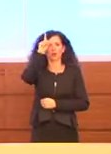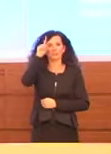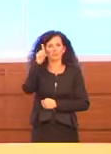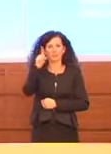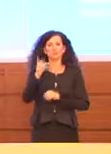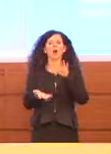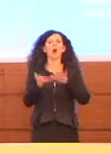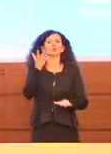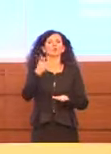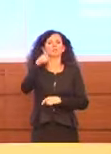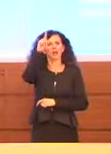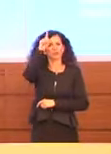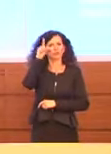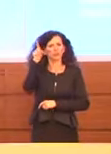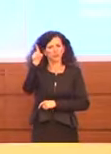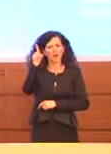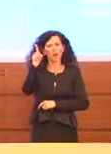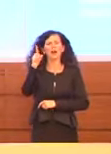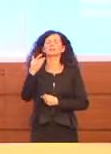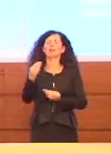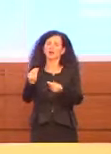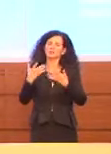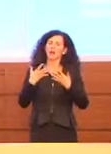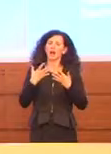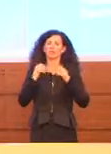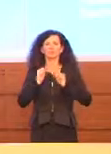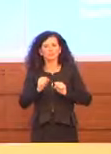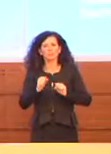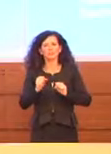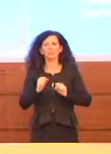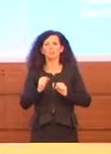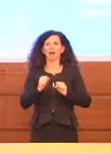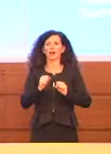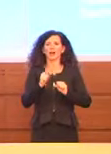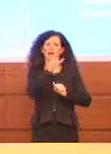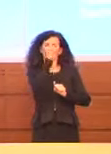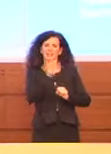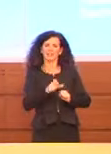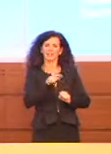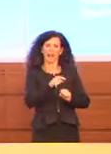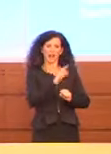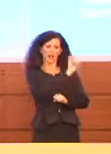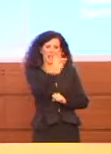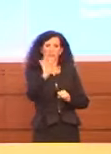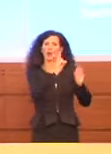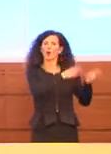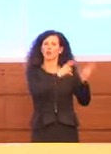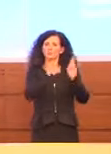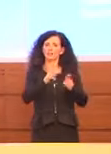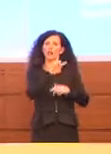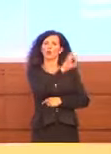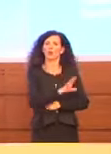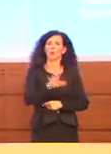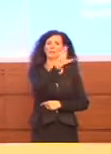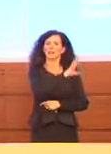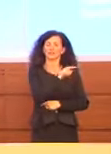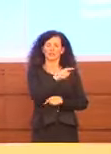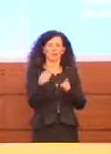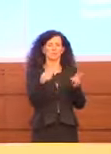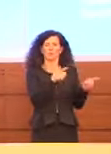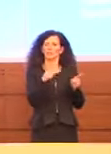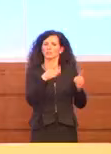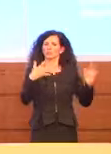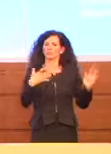tedesche per averci dato l'opportunità di alleggerire gli ospedali della lombardia in un momento di